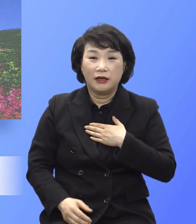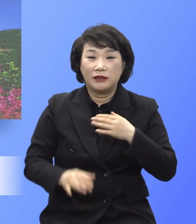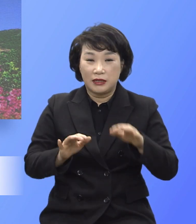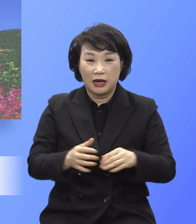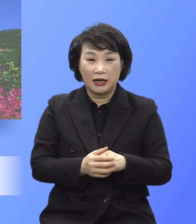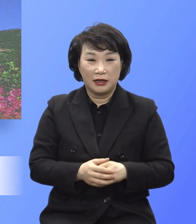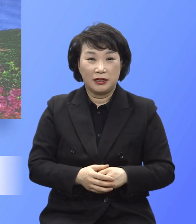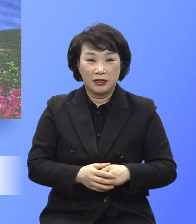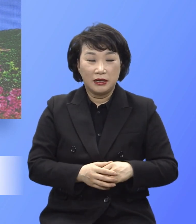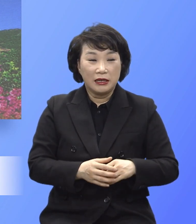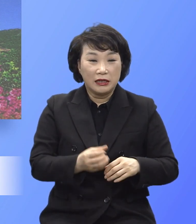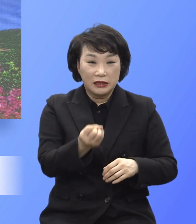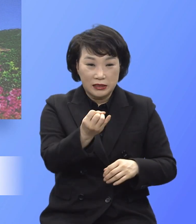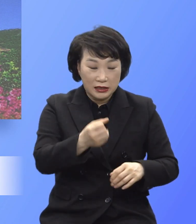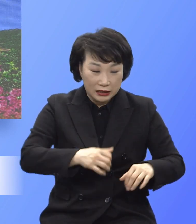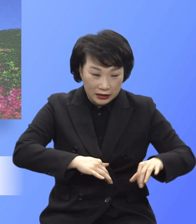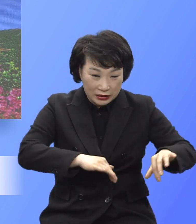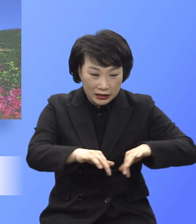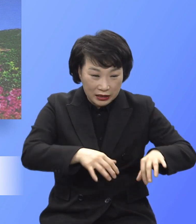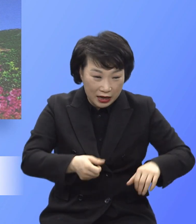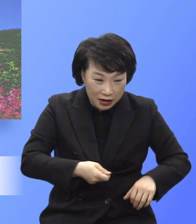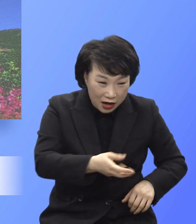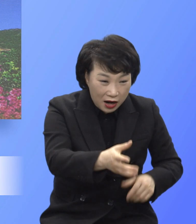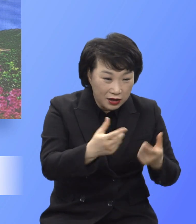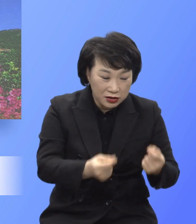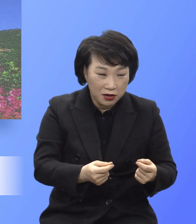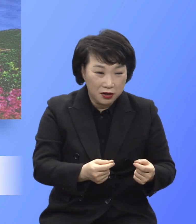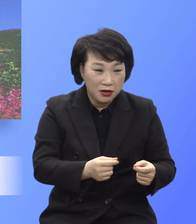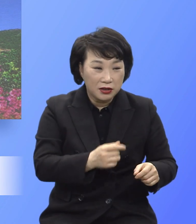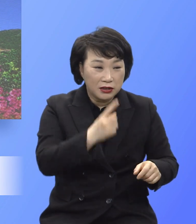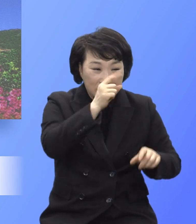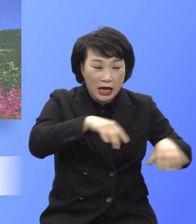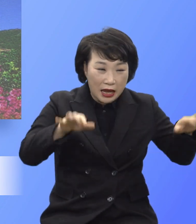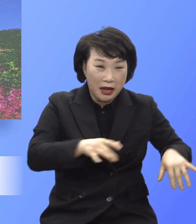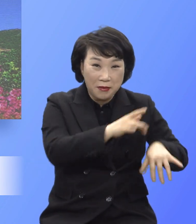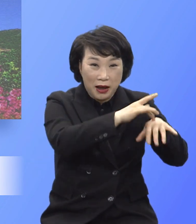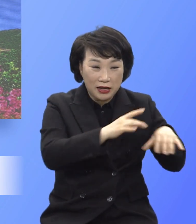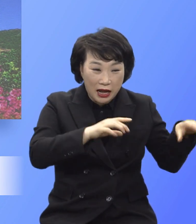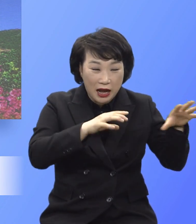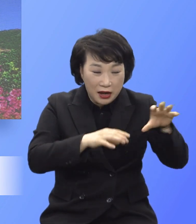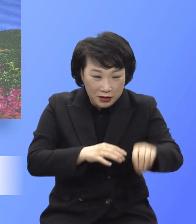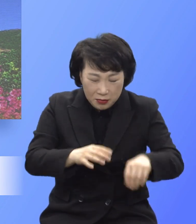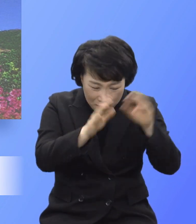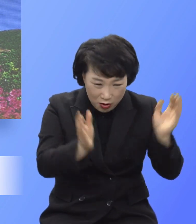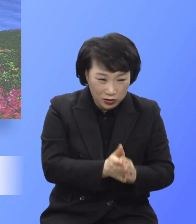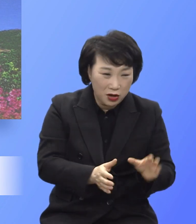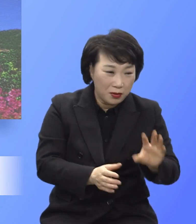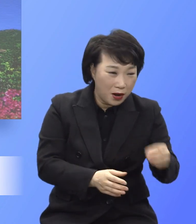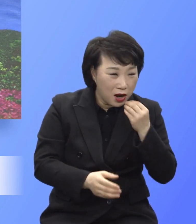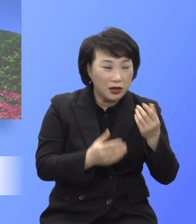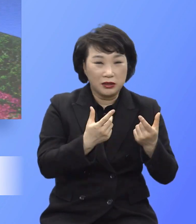길바닥에 떨어진 씨처럼 마귀가 새들이 와서 먹어버리는 것처럼 여러분 속에